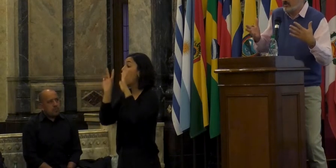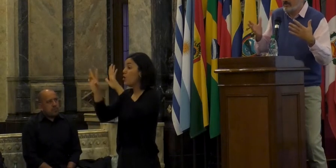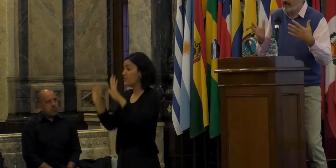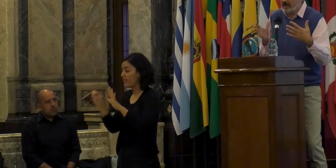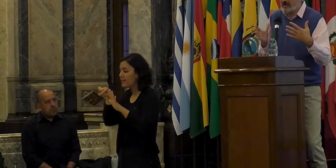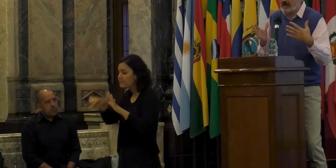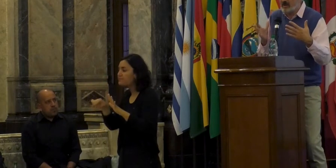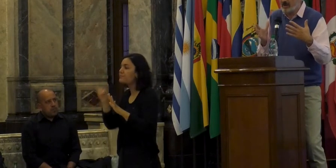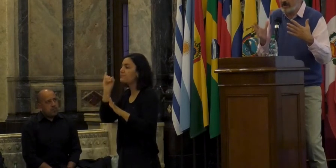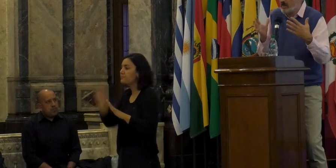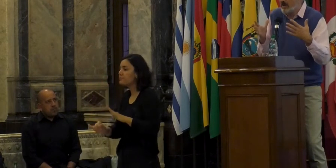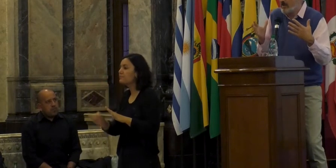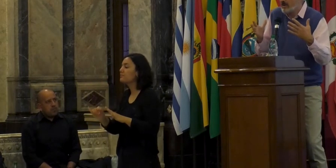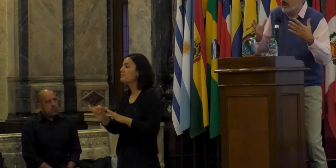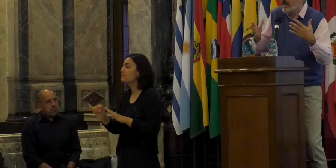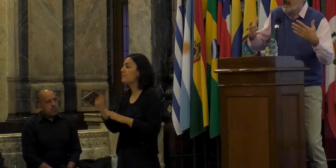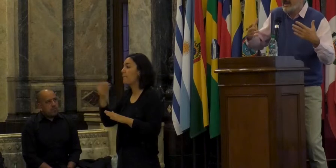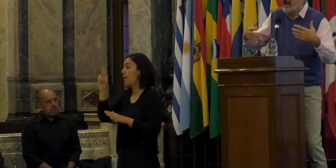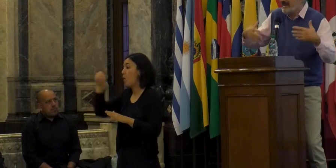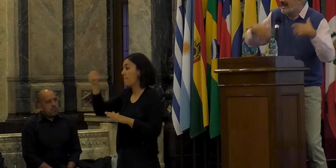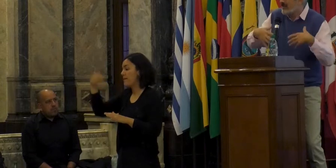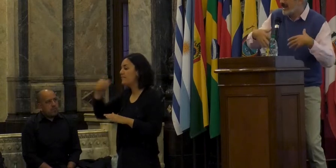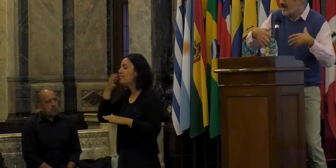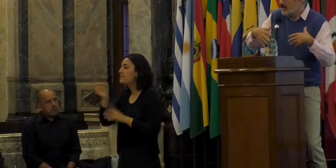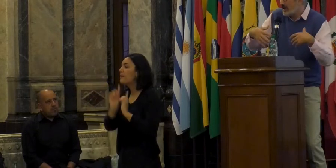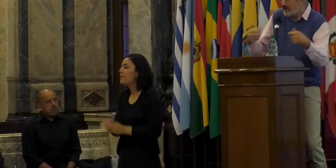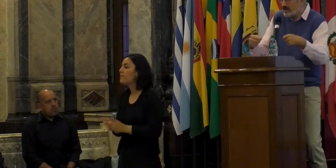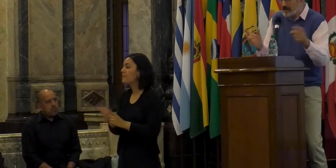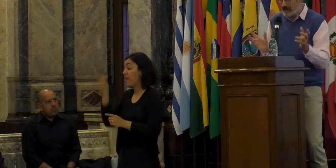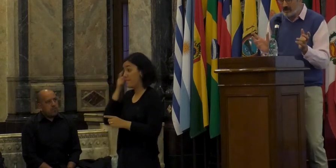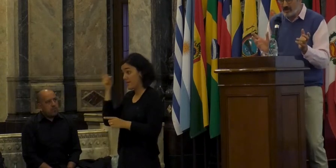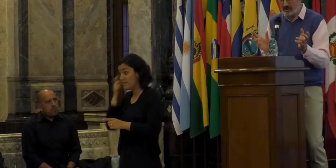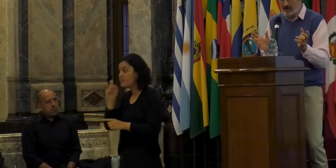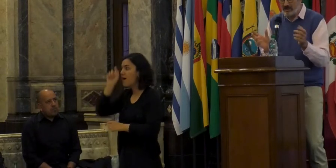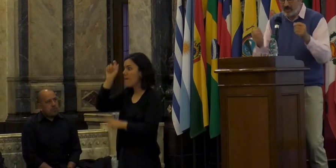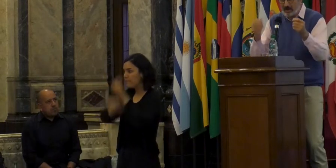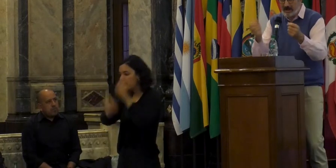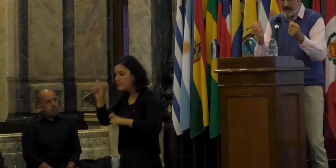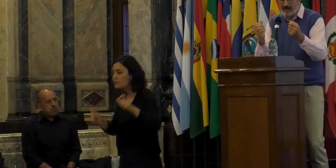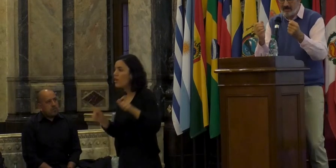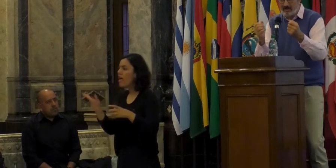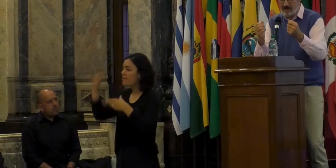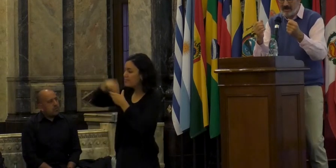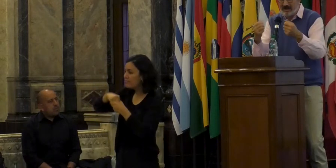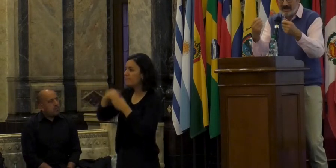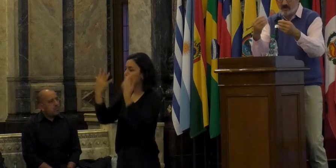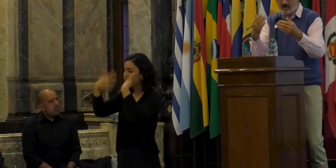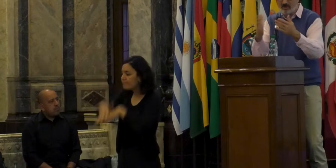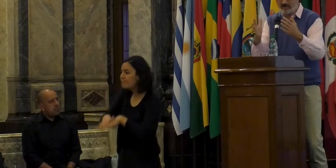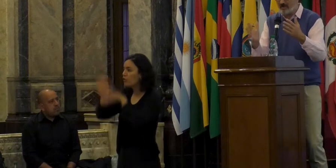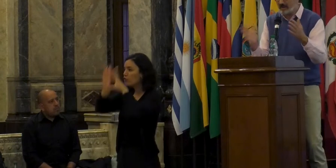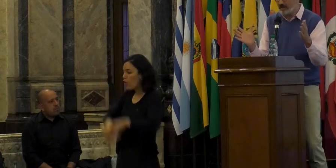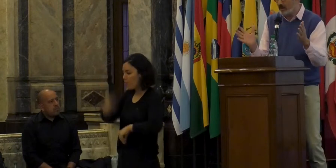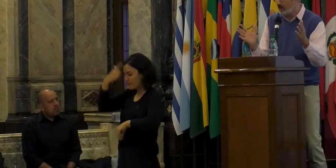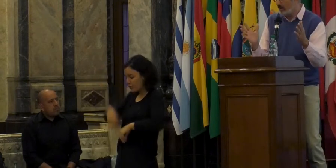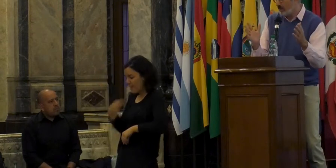Entre otros personajes como Sigmund Bauman, cuando dice, es que la experiencia del sujeto lo integra todo. Entonces, ¿por qué? ¿Qué tenemos si